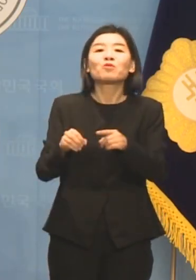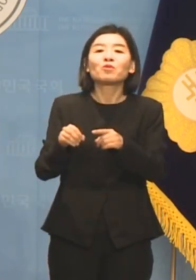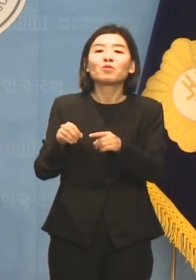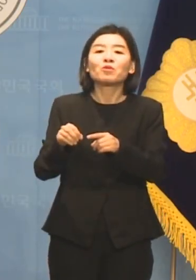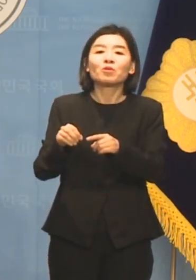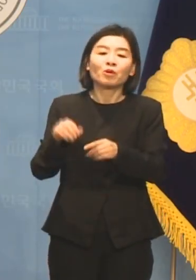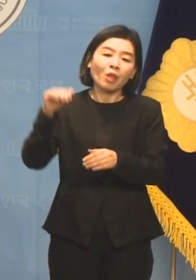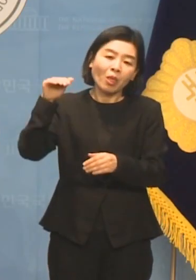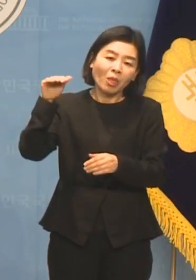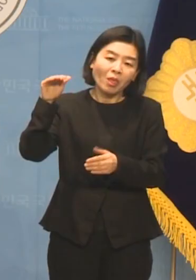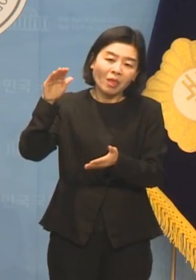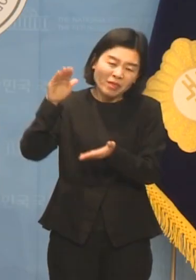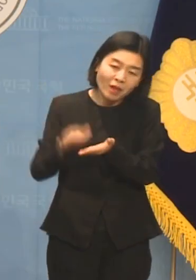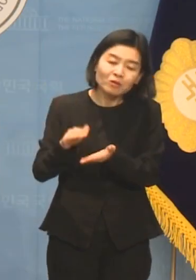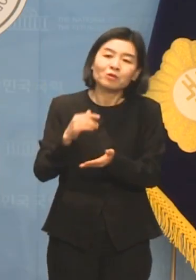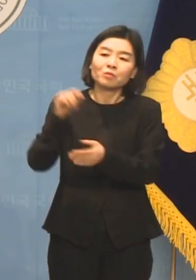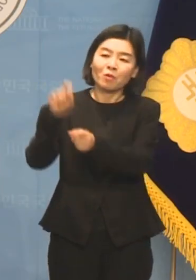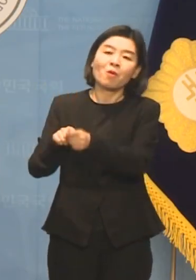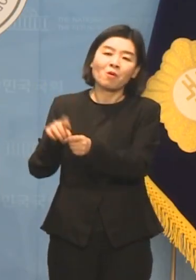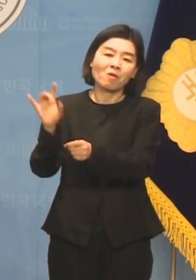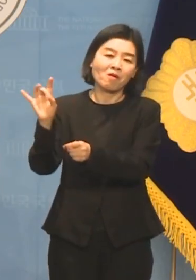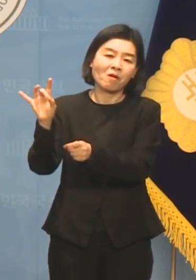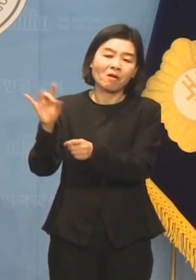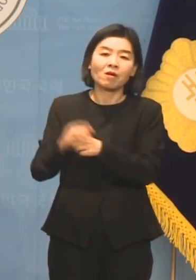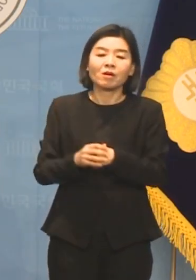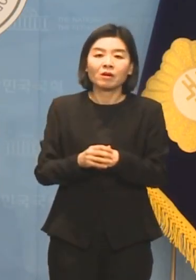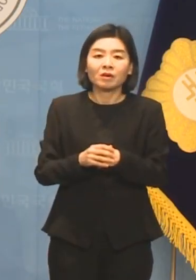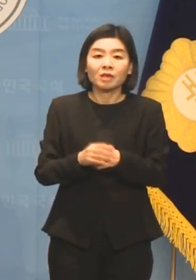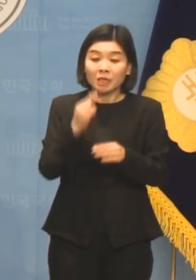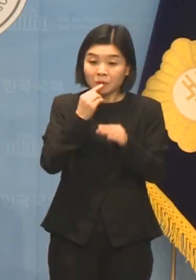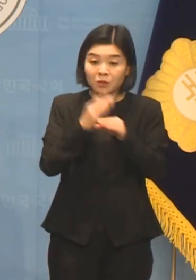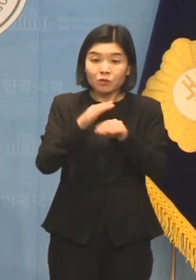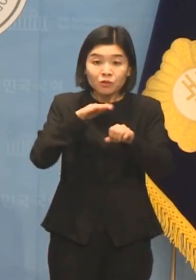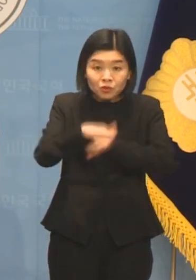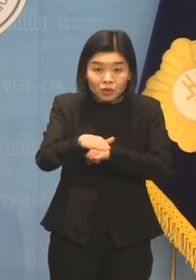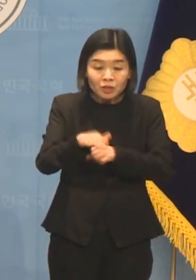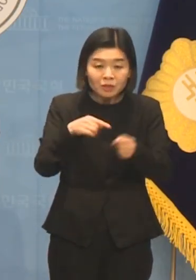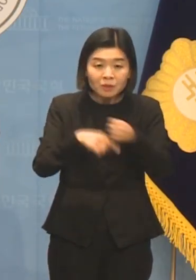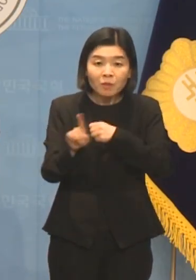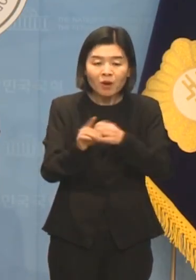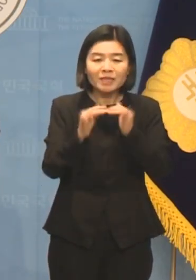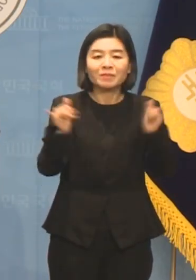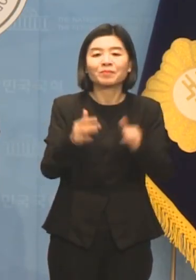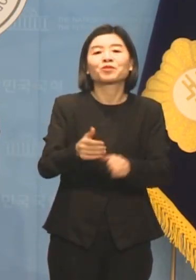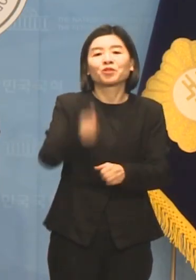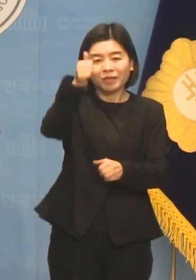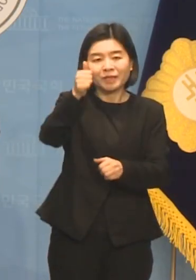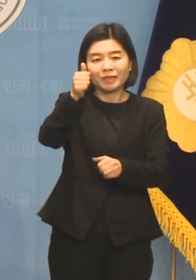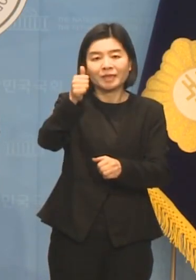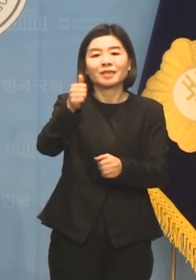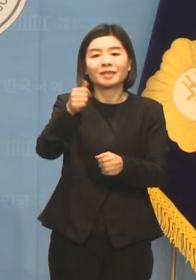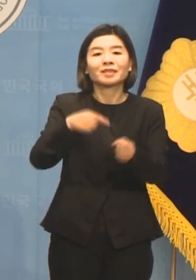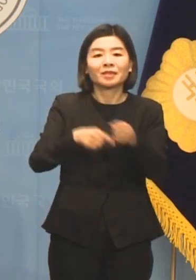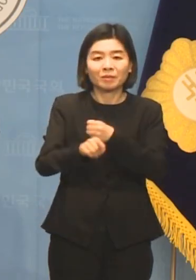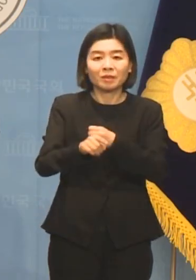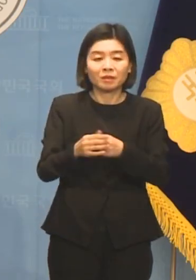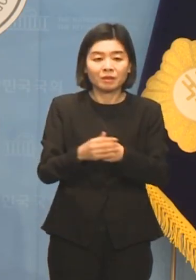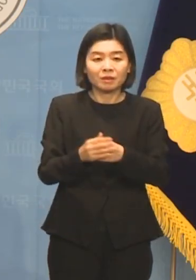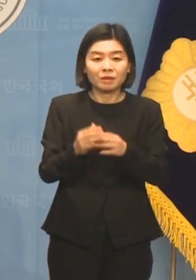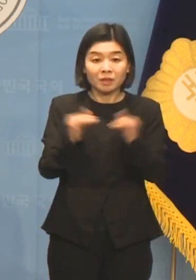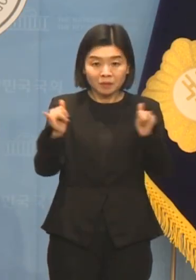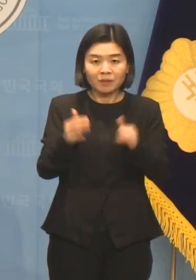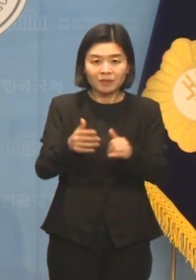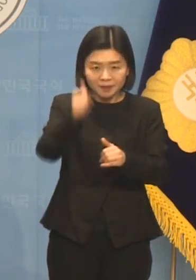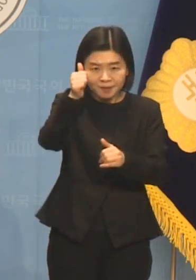수밖에 없습니다. 민주주의, 말 그대로 시민이 주인이라는 뜻입니다. 더 많은 시민의 투표 참여,